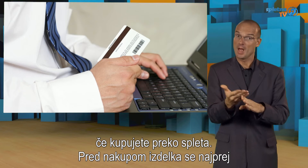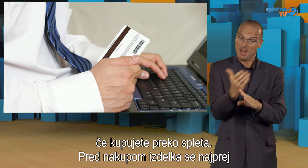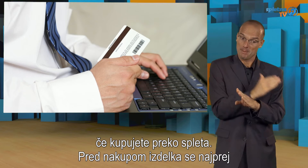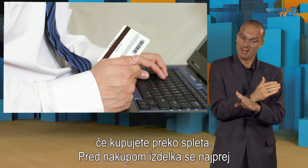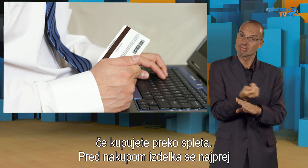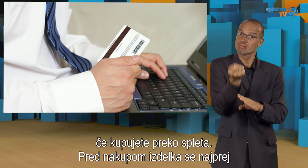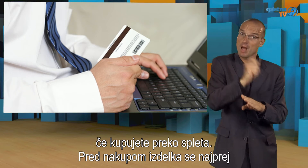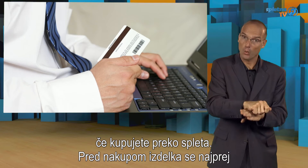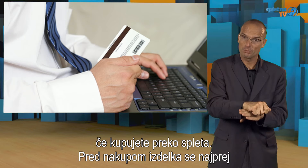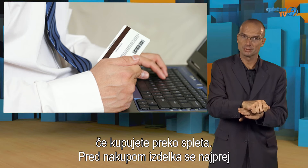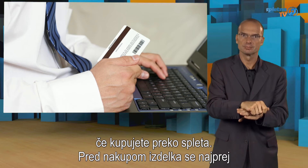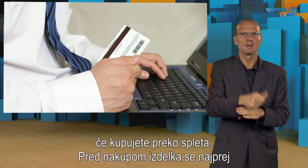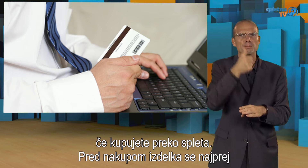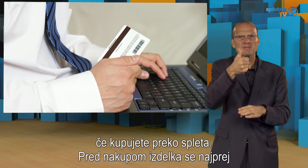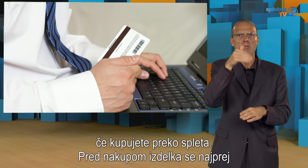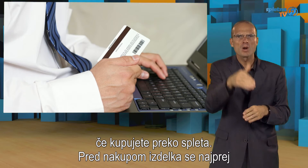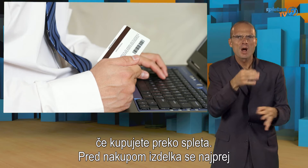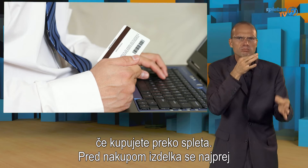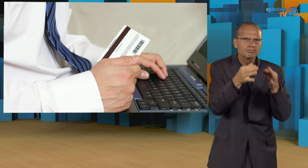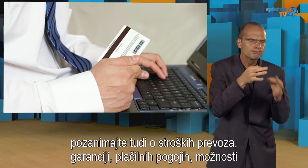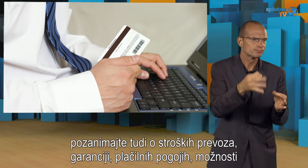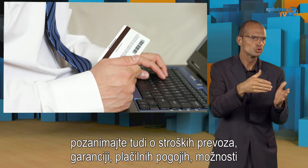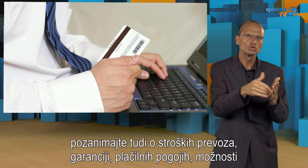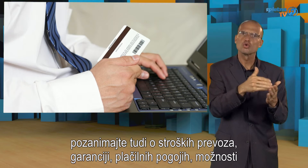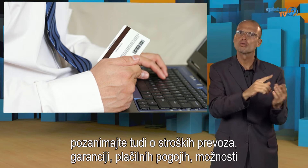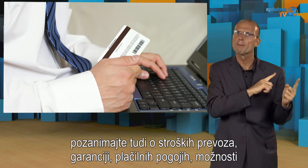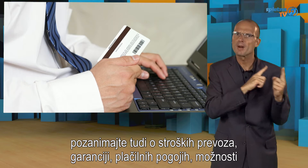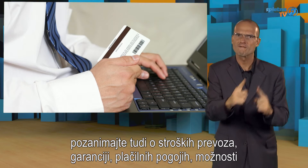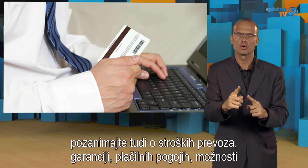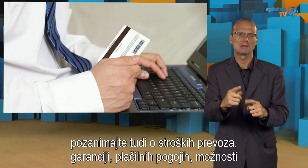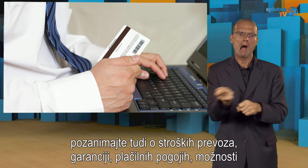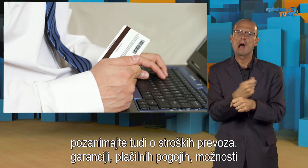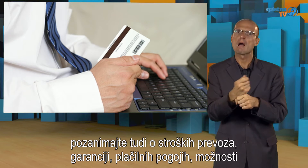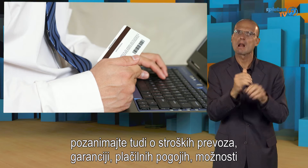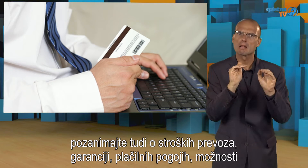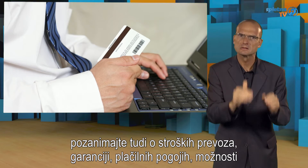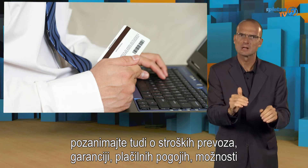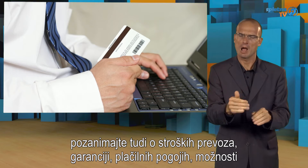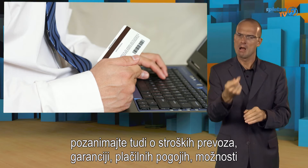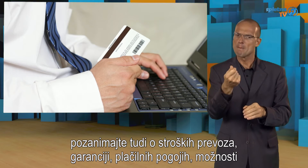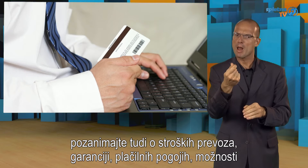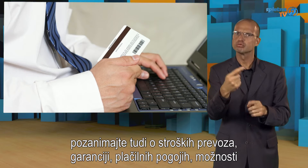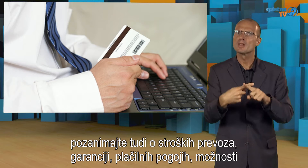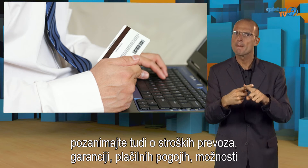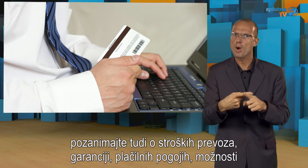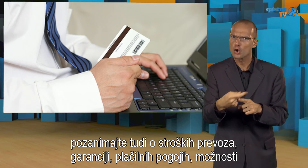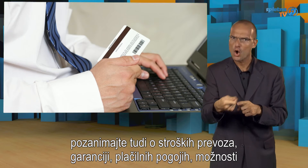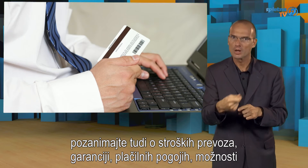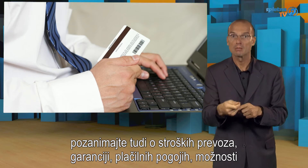Pred nakupom izdelka se najprej pozanimajte tudi o stroških prevoza, garanciji, plačilnih pogojih, možnosti